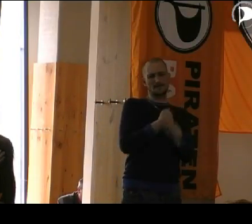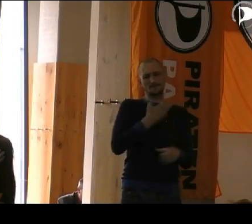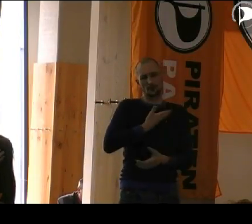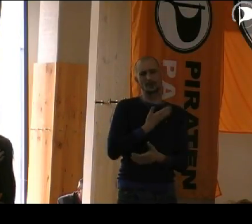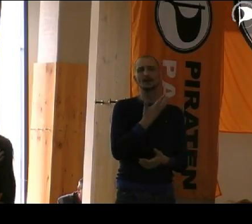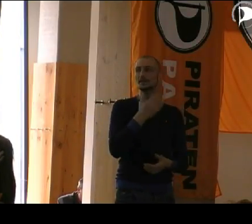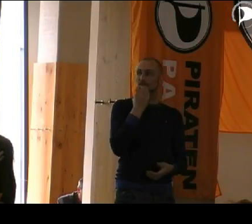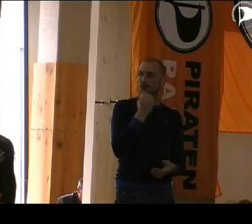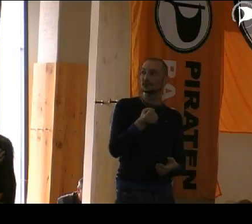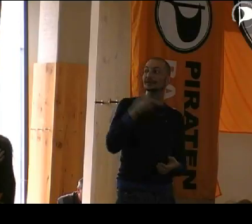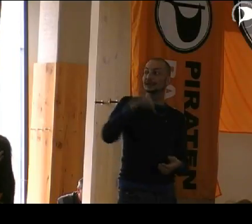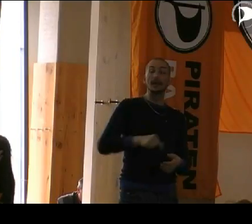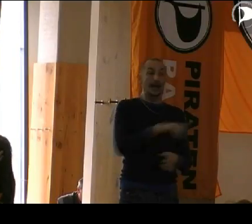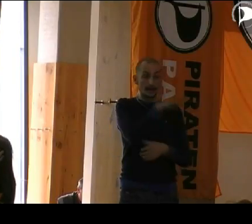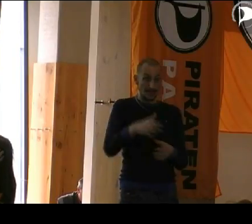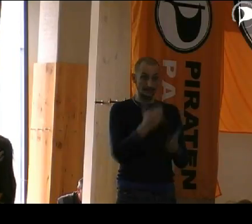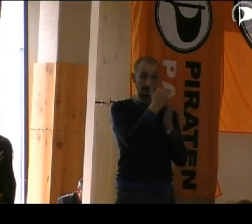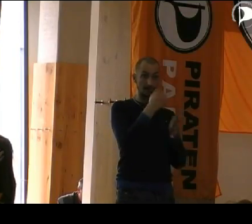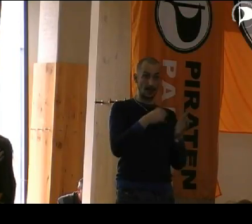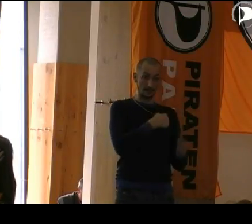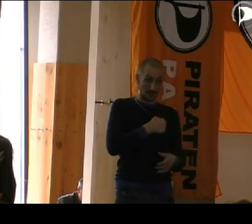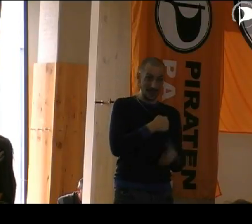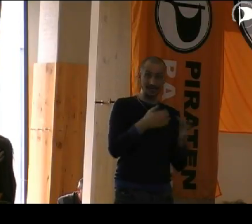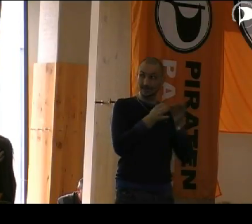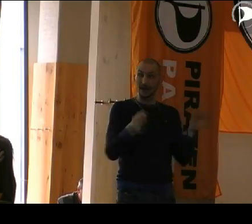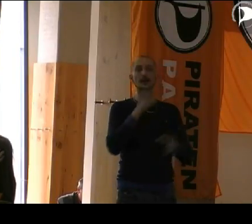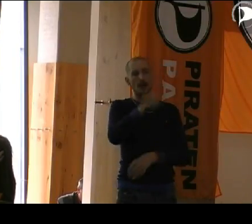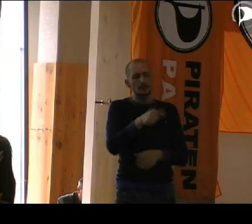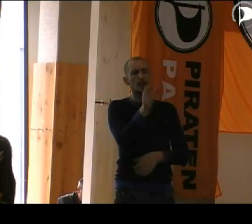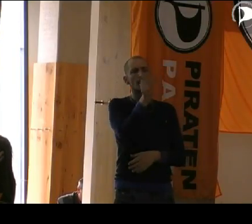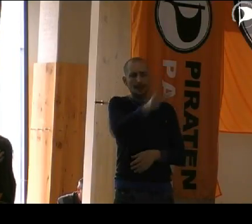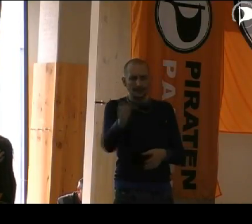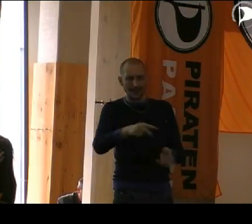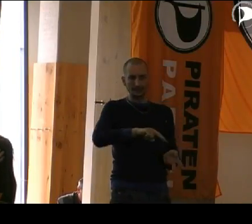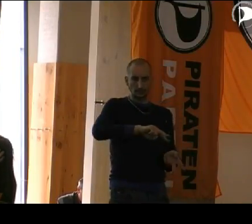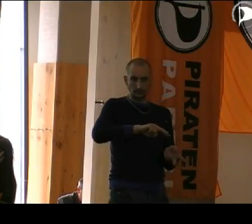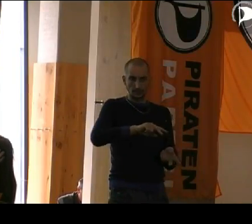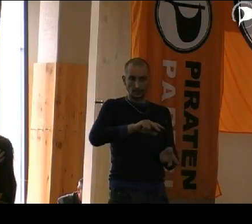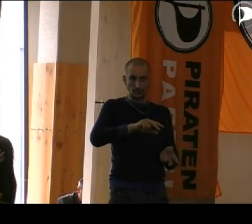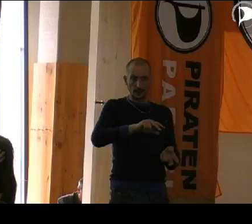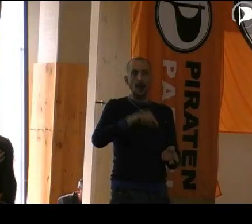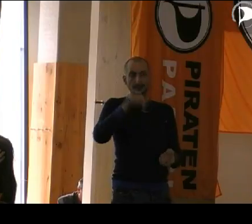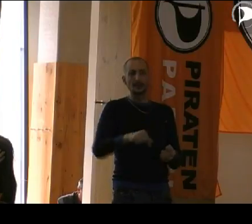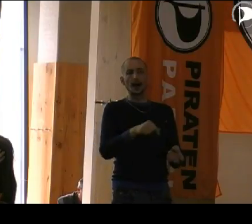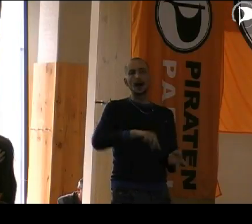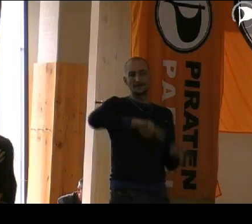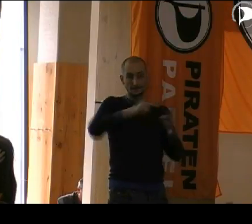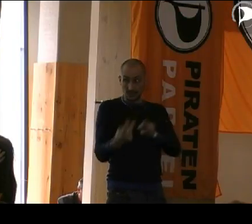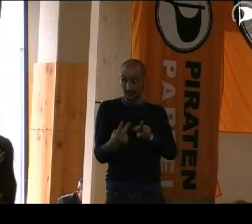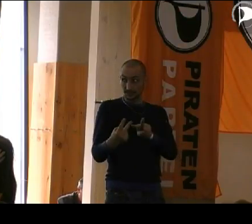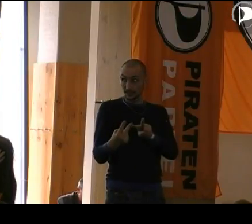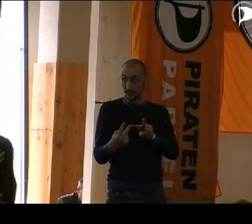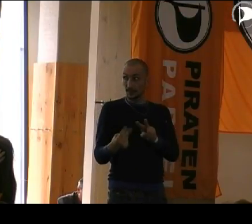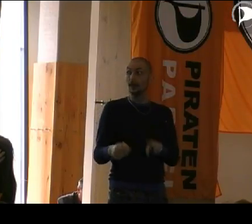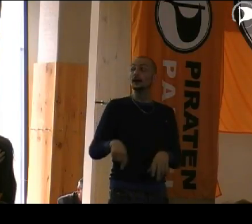ganzen freitag die möglichkeit auf kandidaten auszutauschen gerade in zeiten wo der wohl kooperation haben und wissen ist